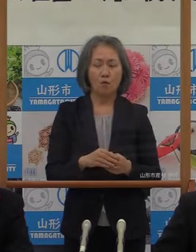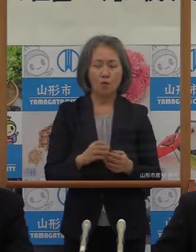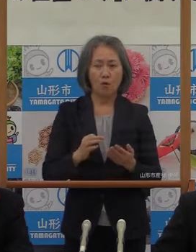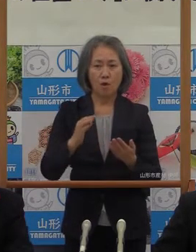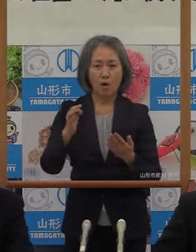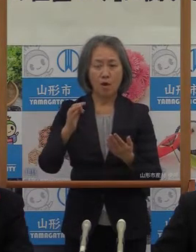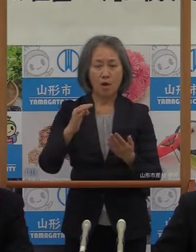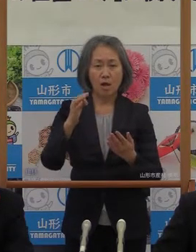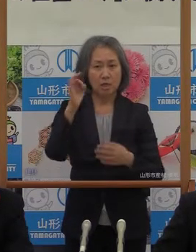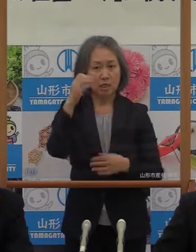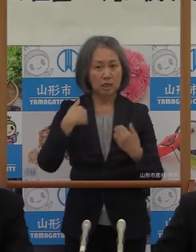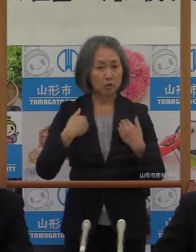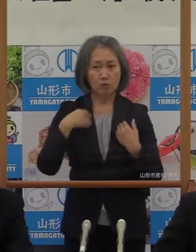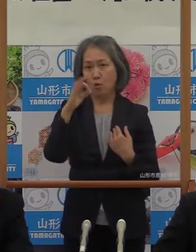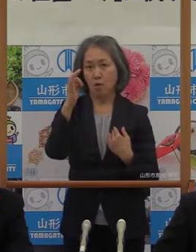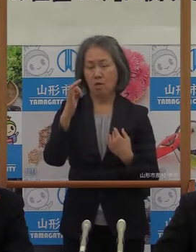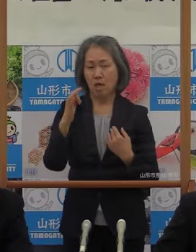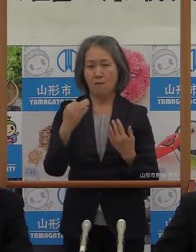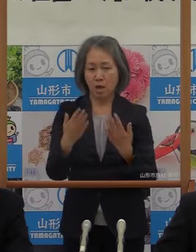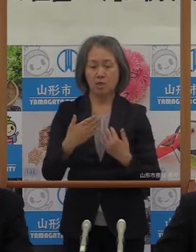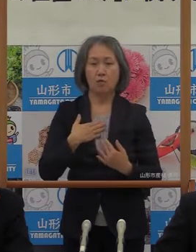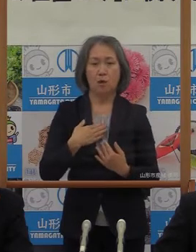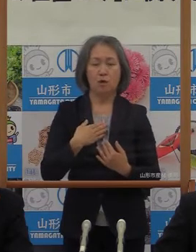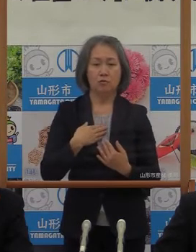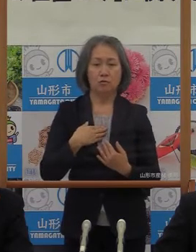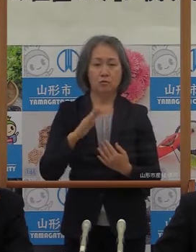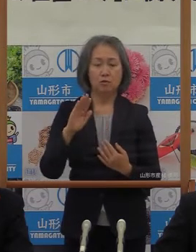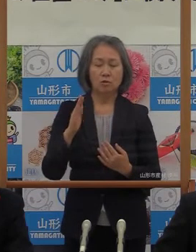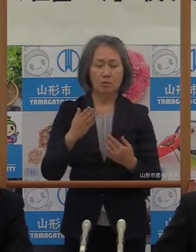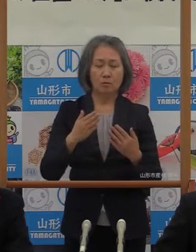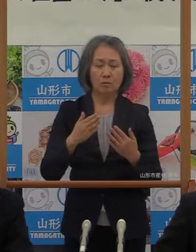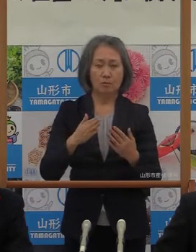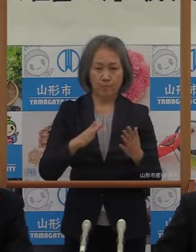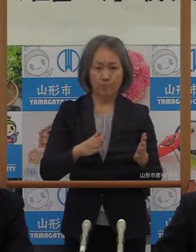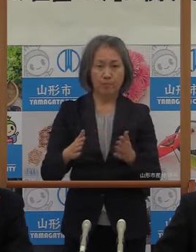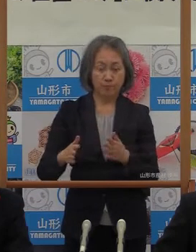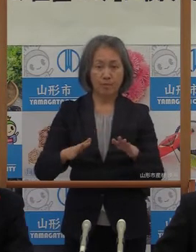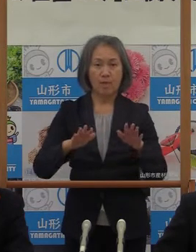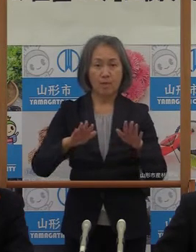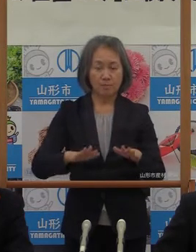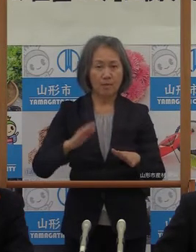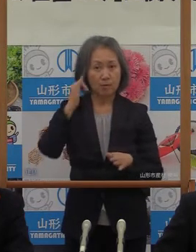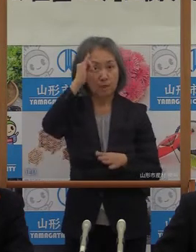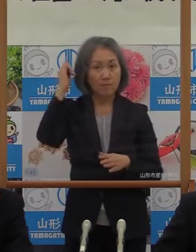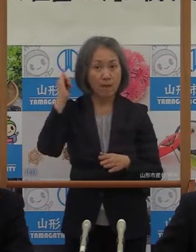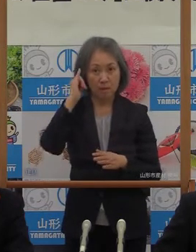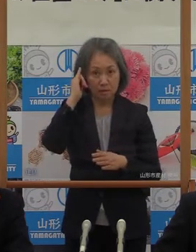るわけでございますが、現時点でのイメージとしましては、